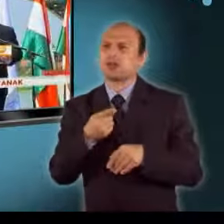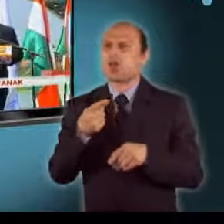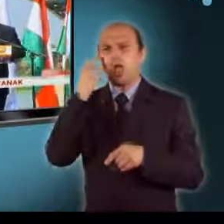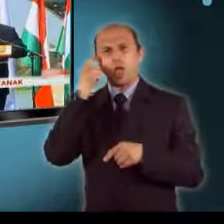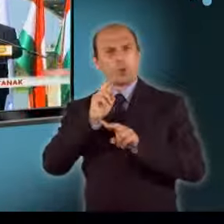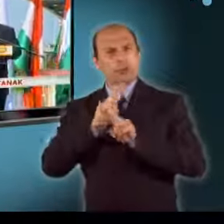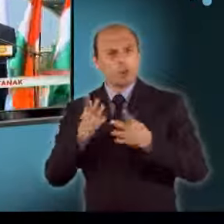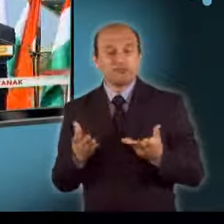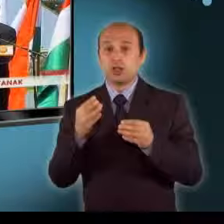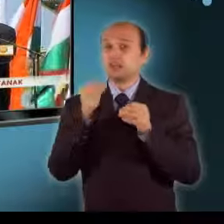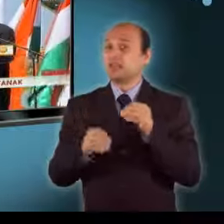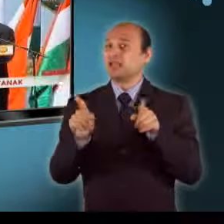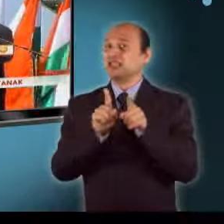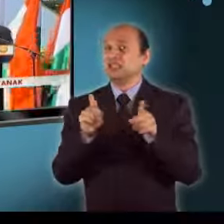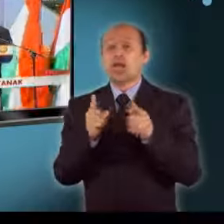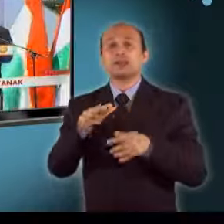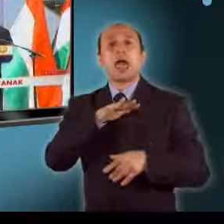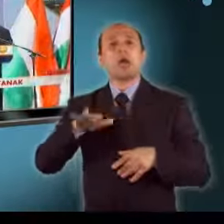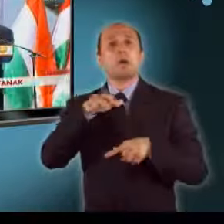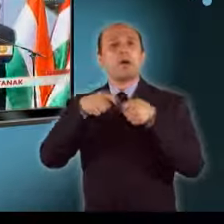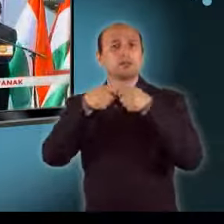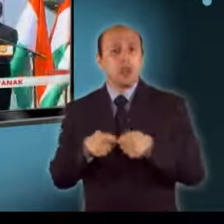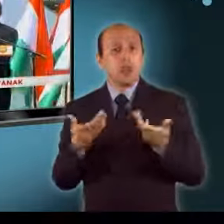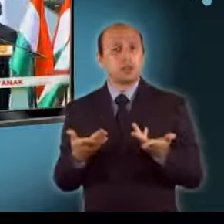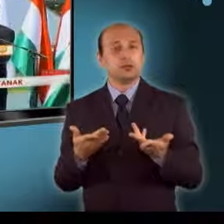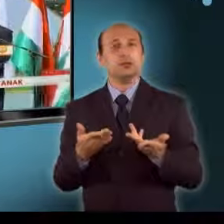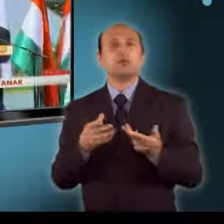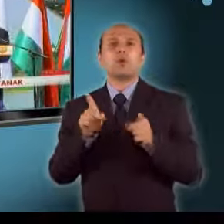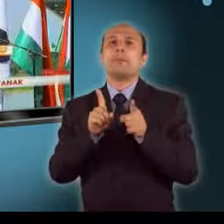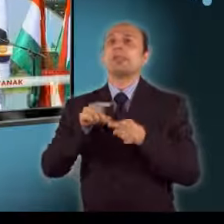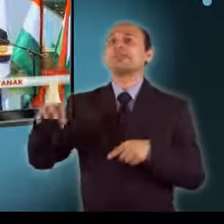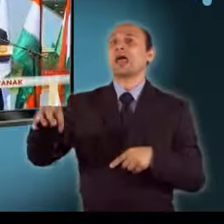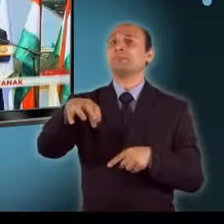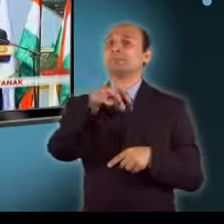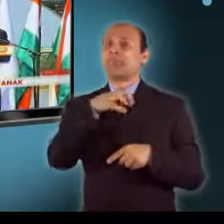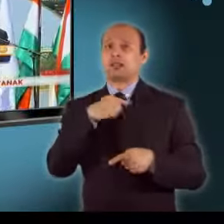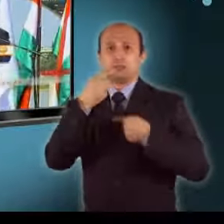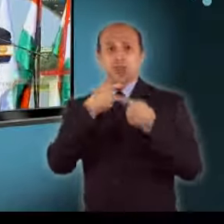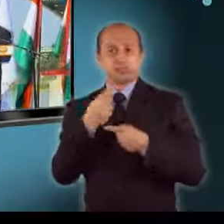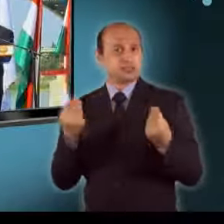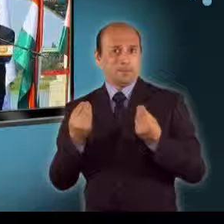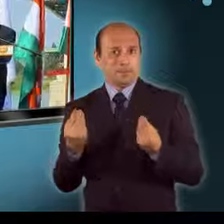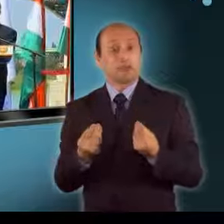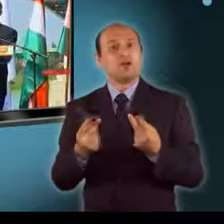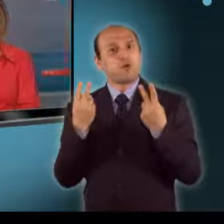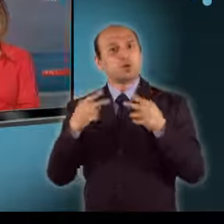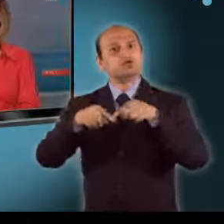aggályos, hogy Szlovákia Európai Uniós tagként sem érti, hogy az Unióban az államhatárok helyett a nemzetek a fontosak.